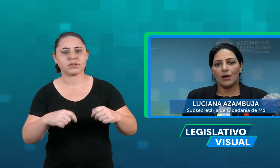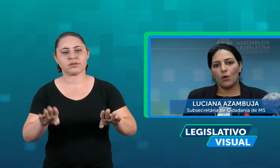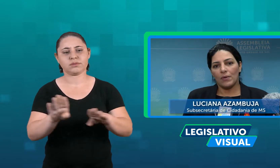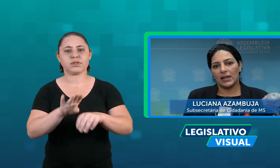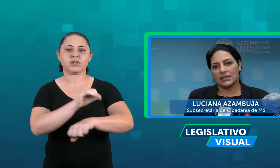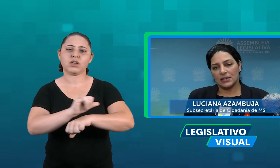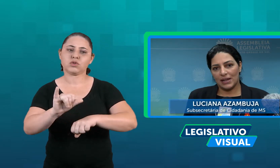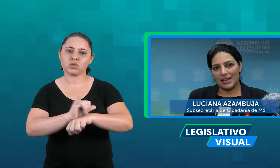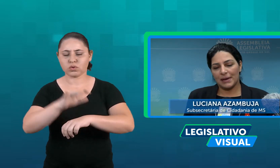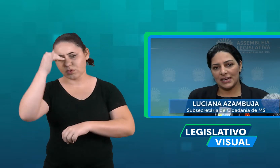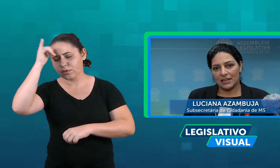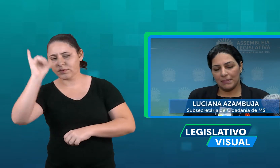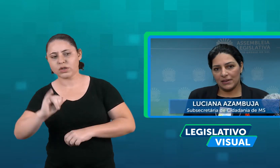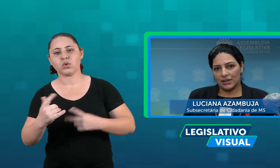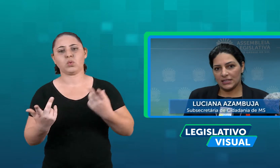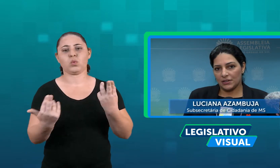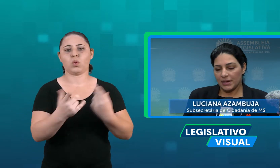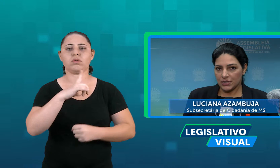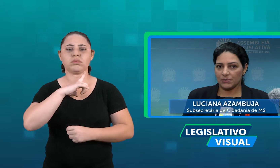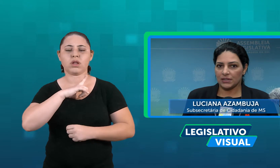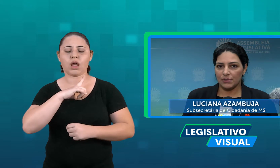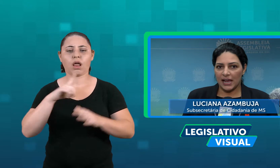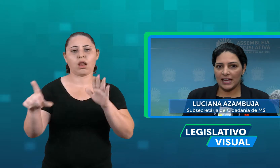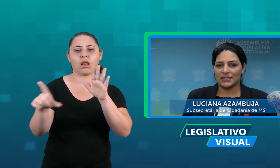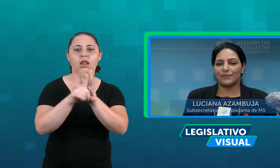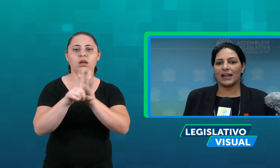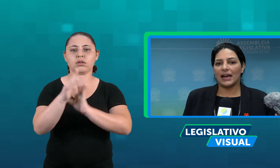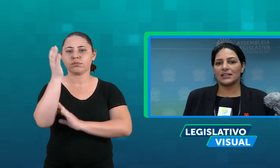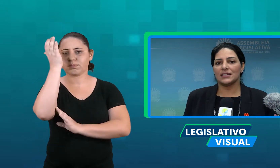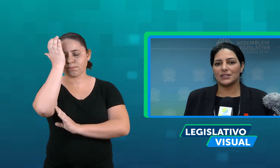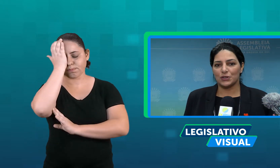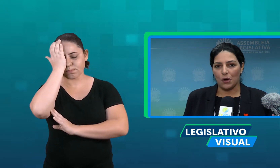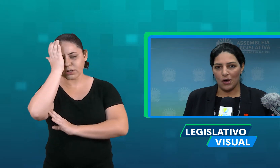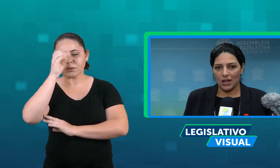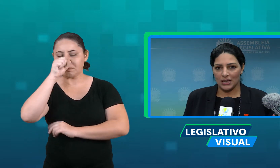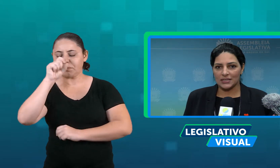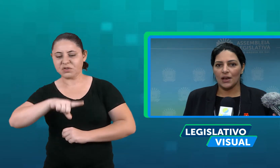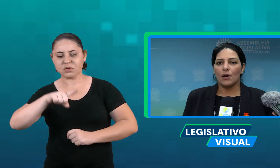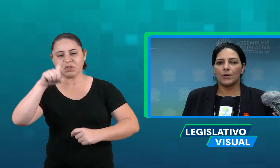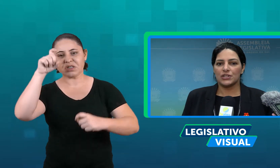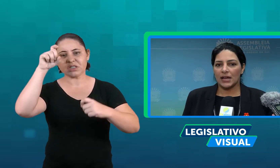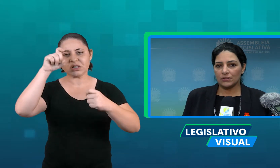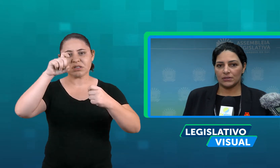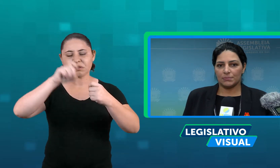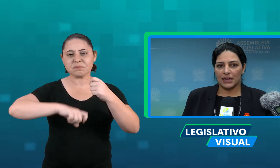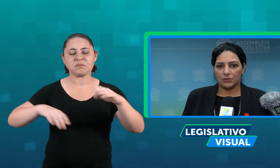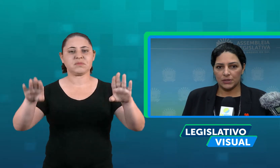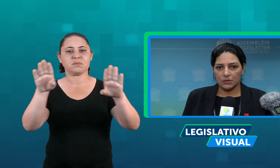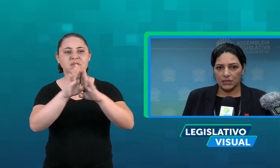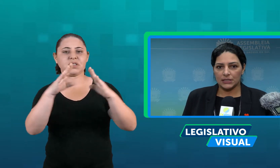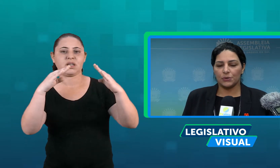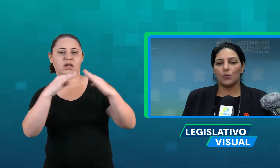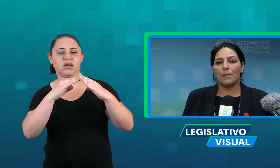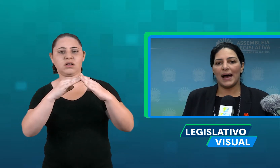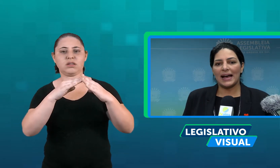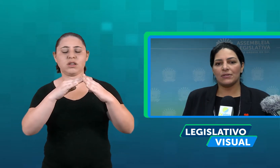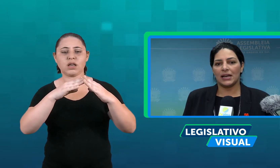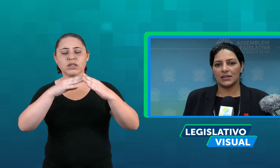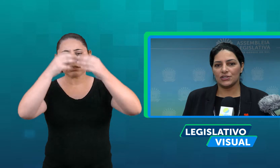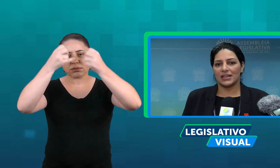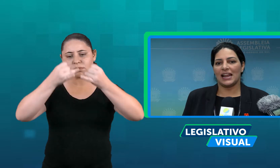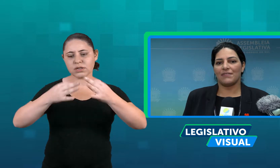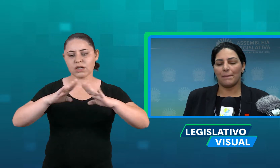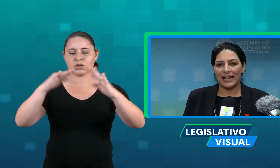também com relação à Lei Maria da Penha, Violência Doméstica contra Mulheres, falar nas escolas, projeto do deputado Herculano, o